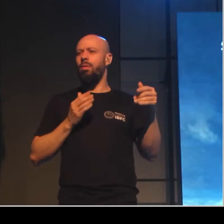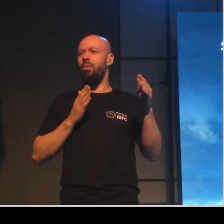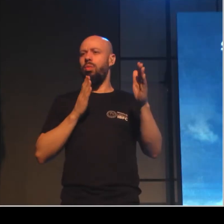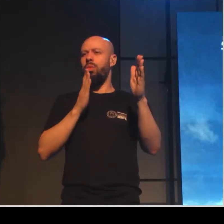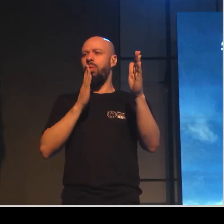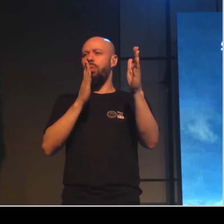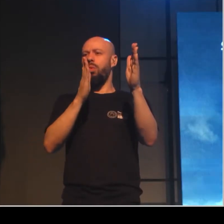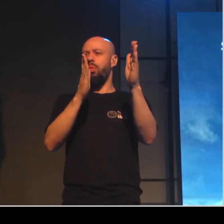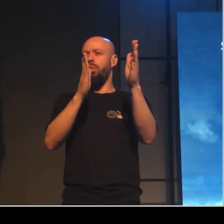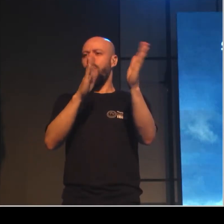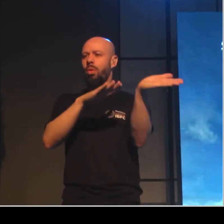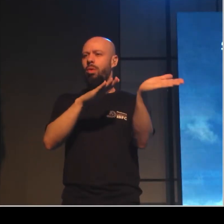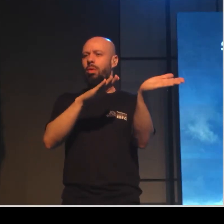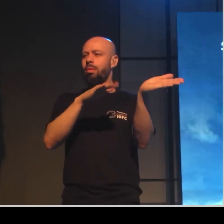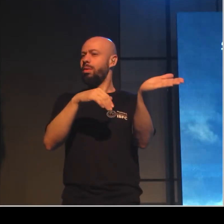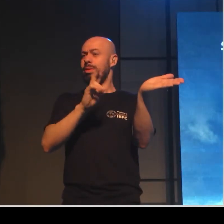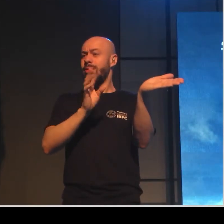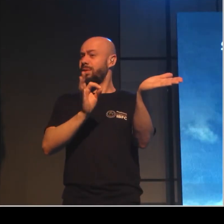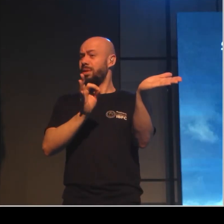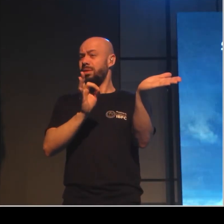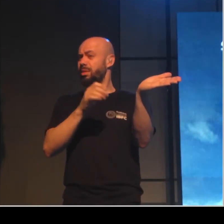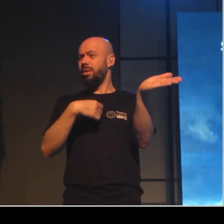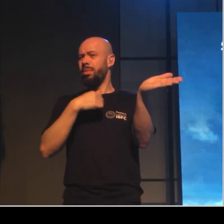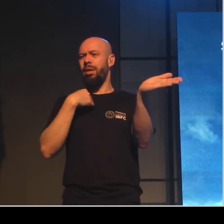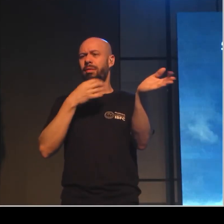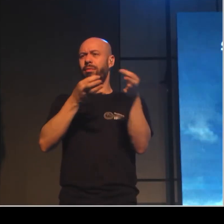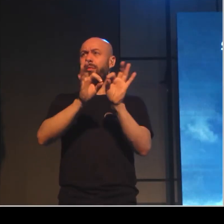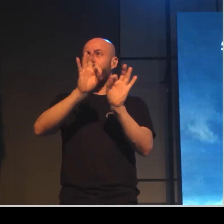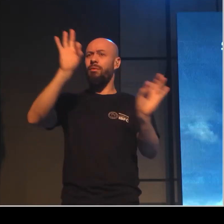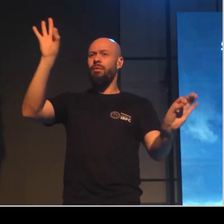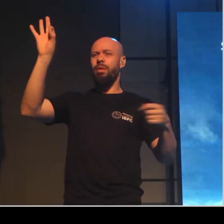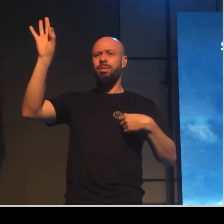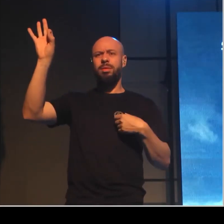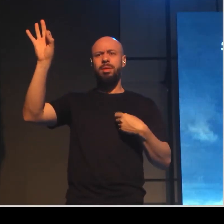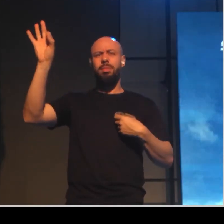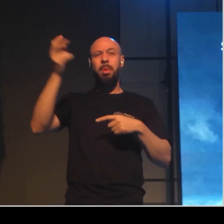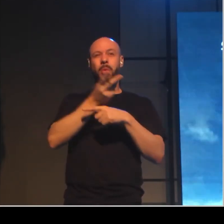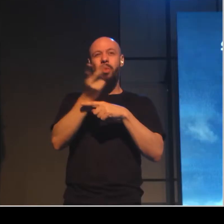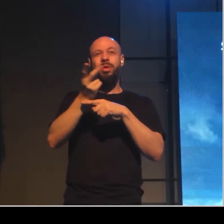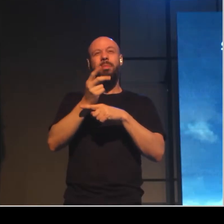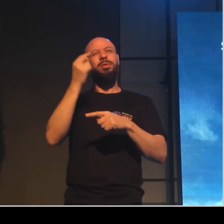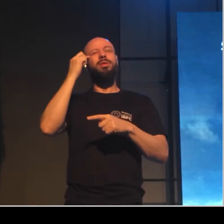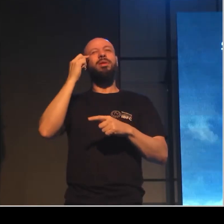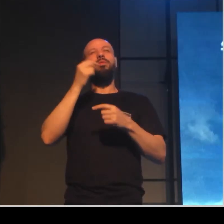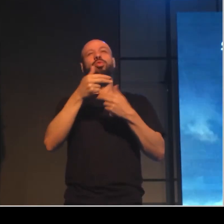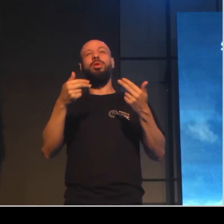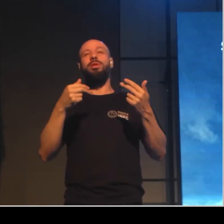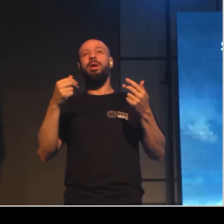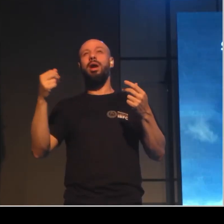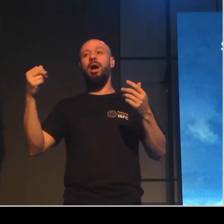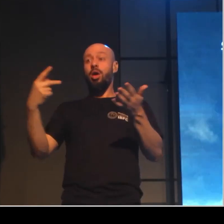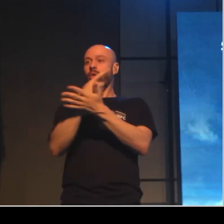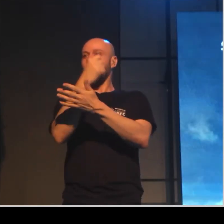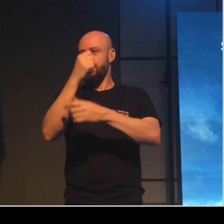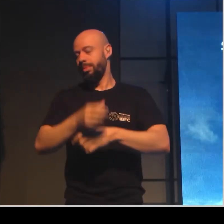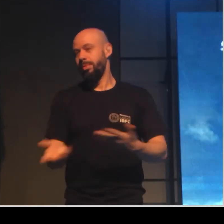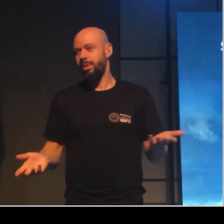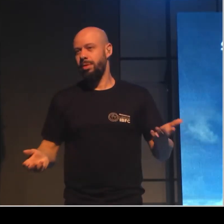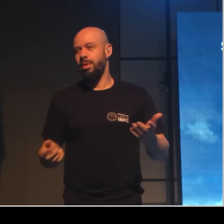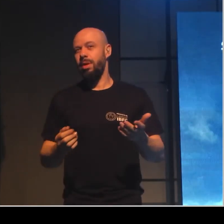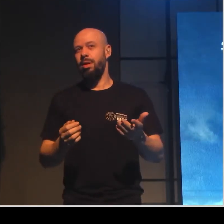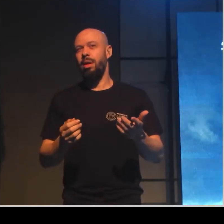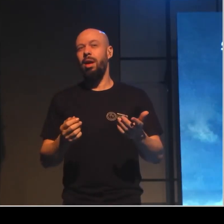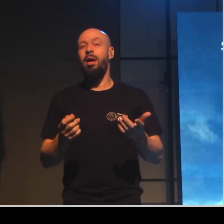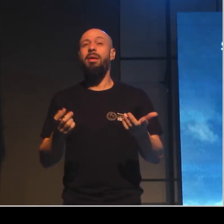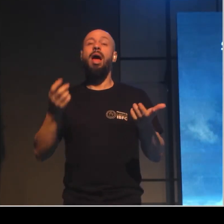buscando. São os tolos que vivem uma vida despreparados para algo que é inevitável, a morte.